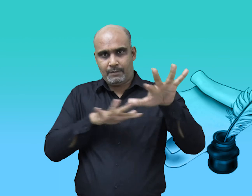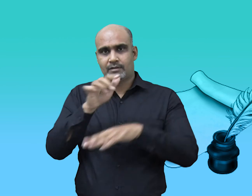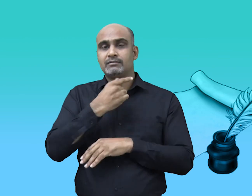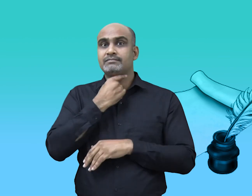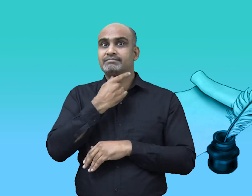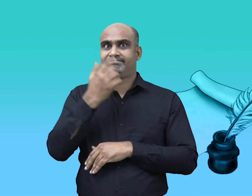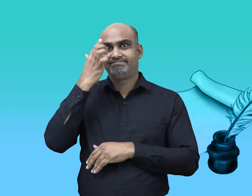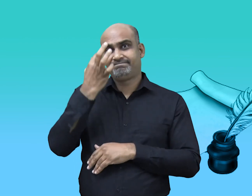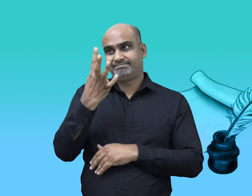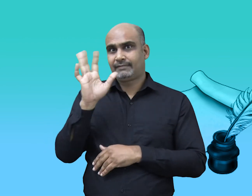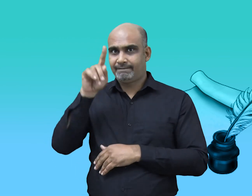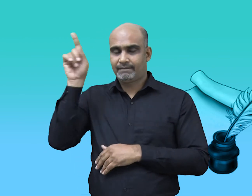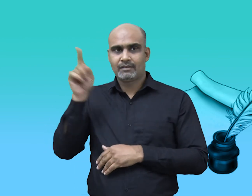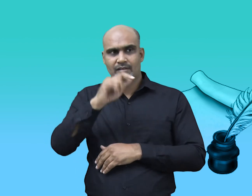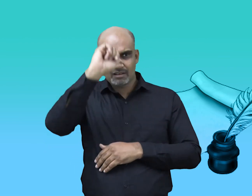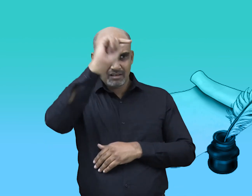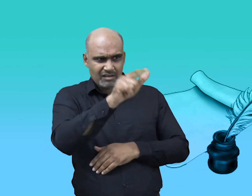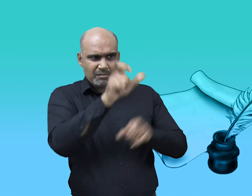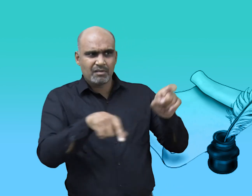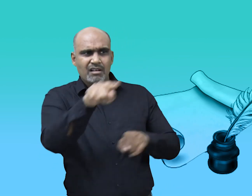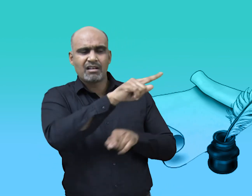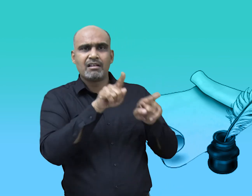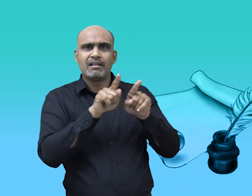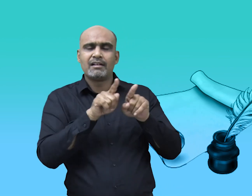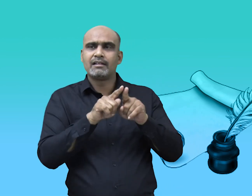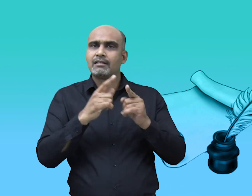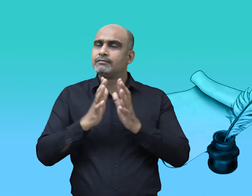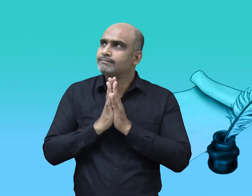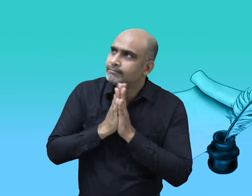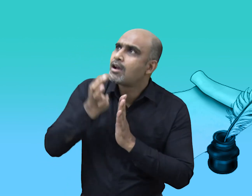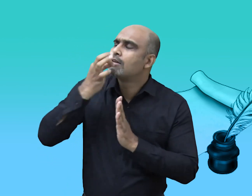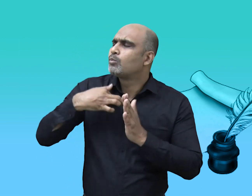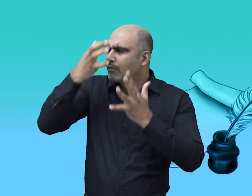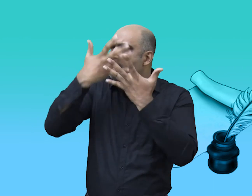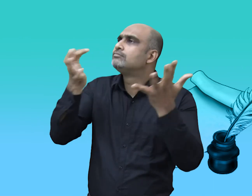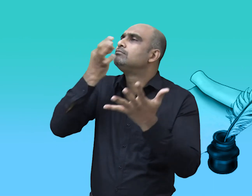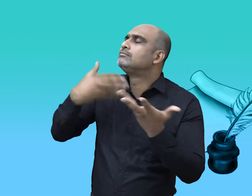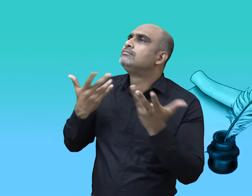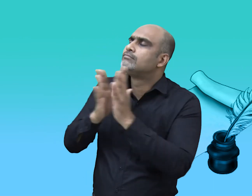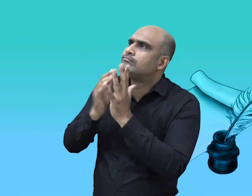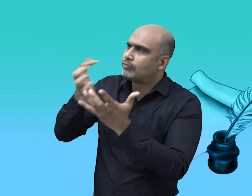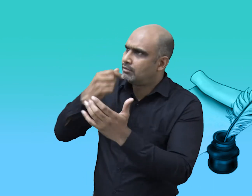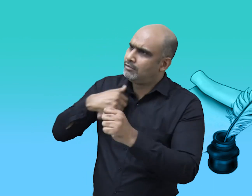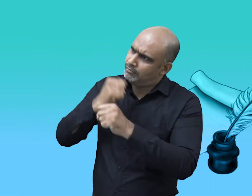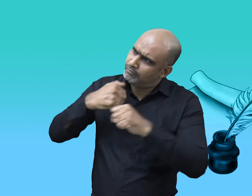वो बड़े ही चालाकी से अपना कार्य करते हैं। वे चाहते हैं कि विकासशील और अल्प विकसित देश उनके